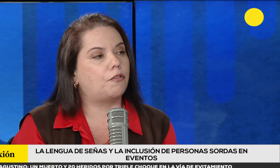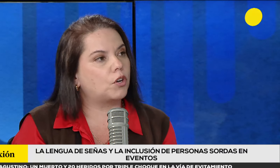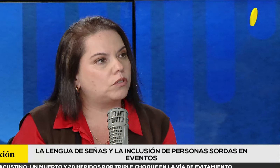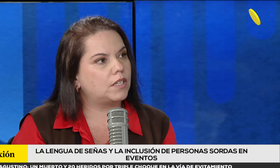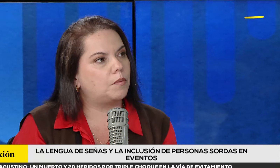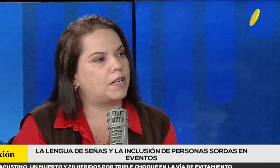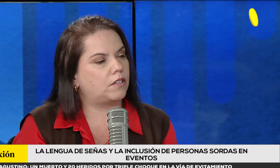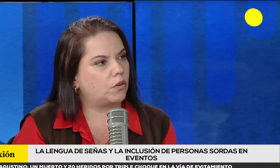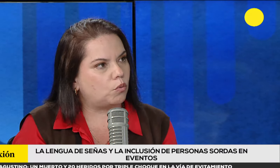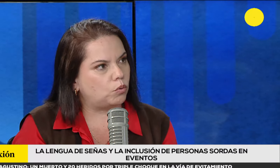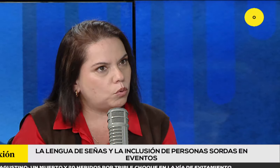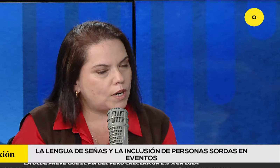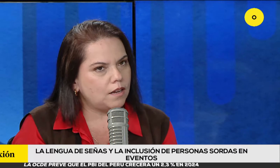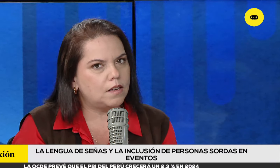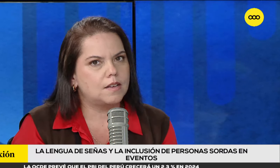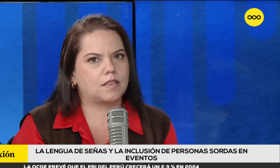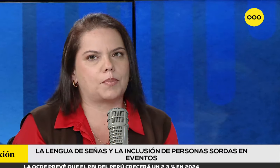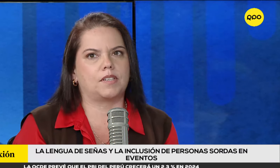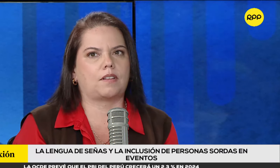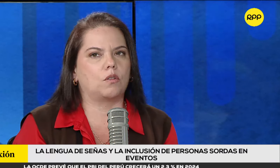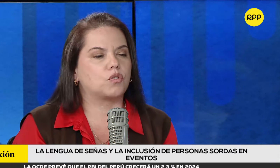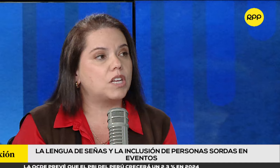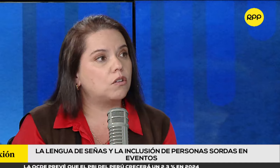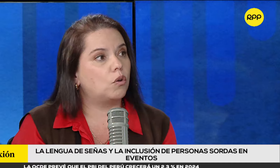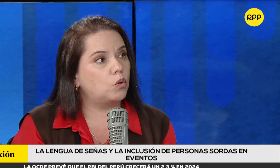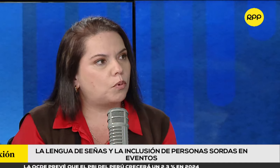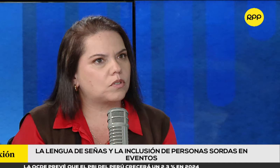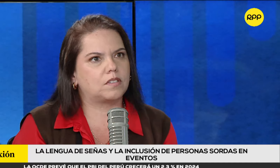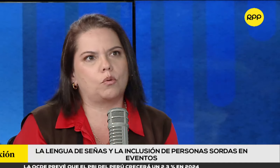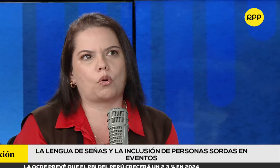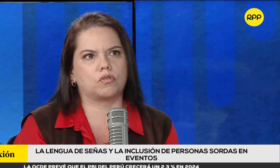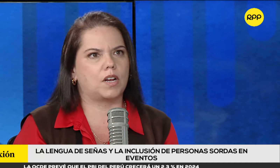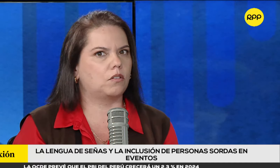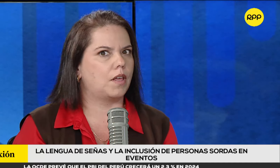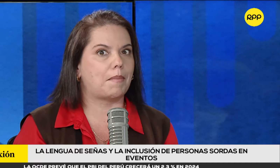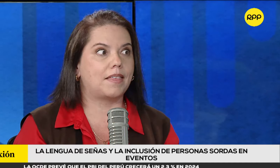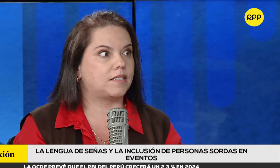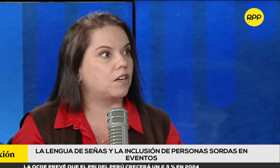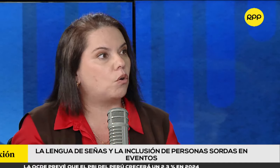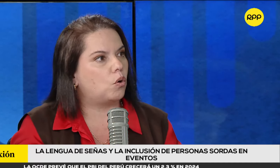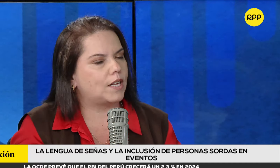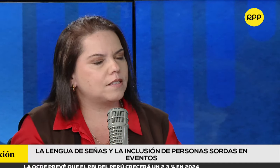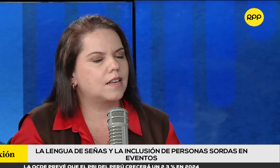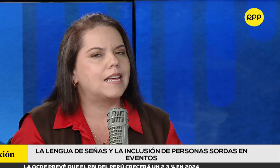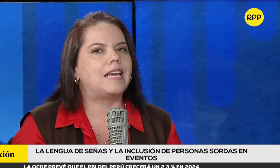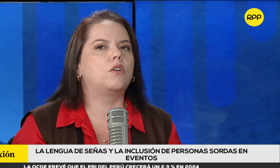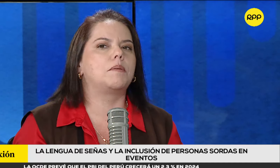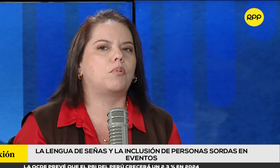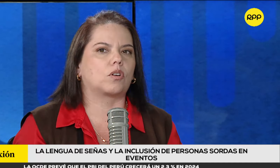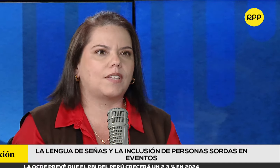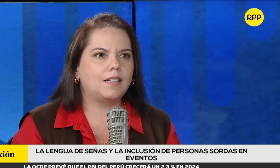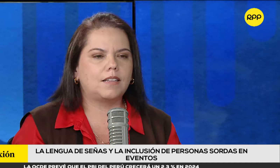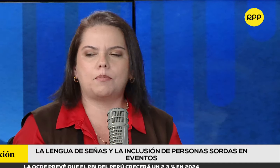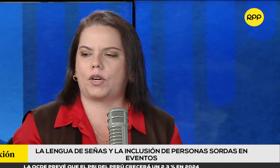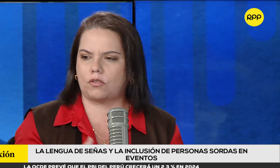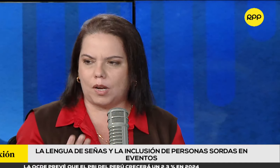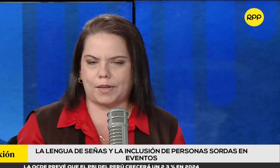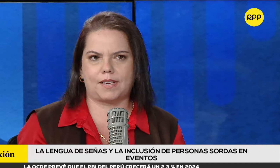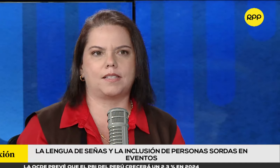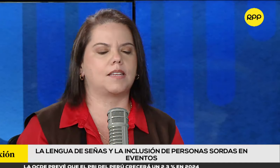Frontis del Ministerio de Cultura. Se han presentado cinco grupos. Ha sido un concierto de más de cinco horas. Y lo importante, y por eso la presencia